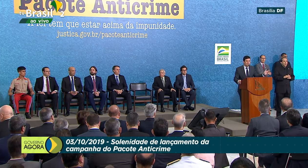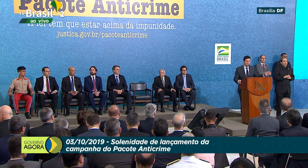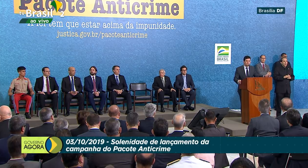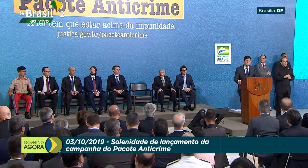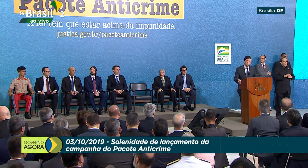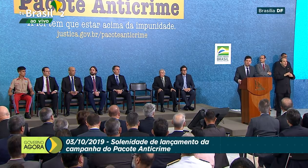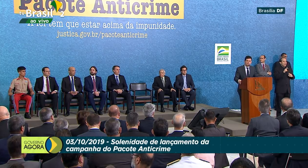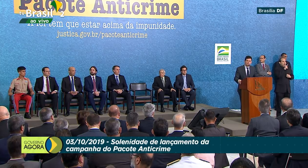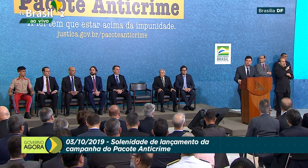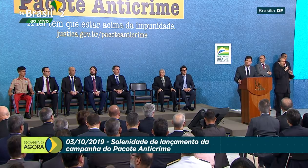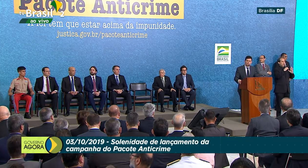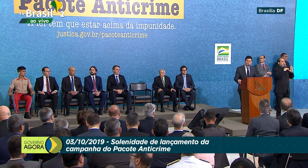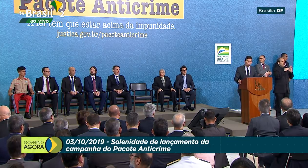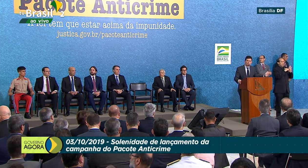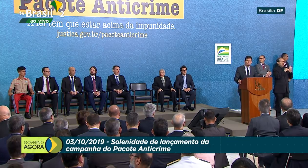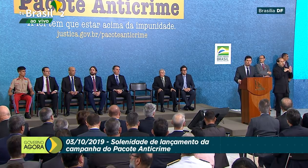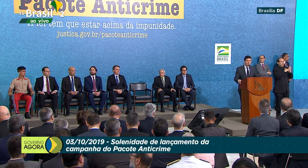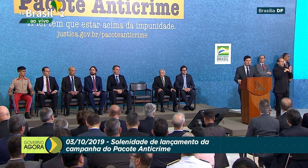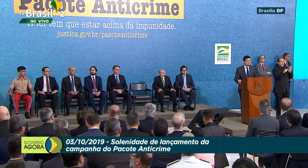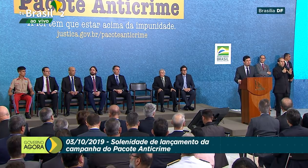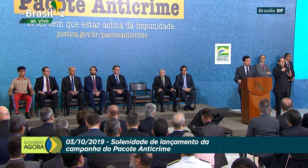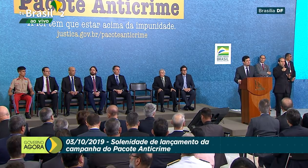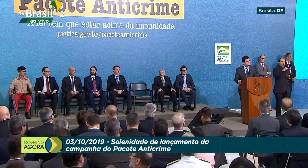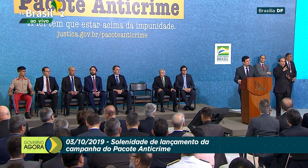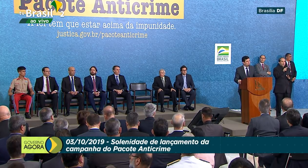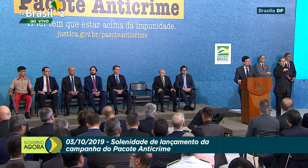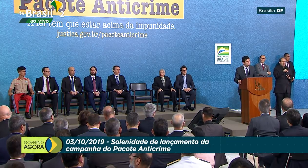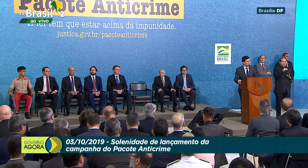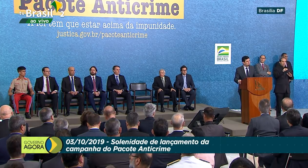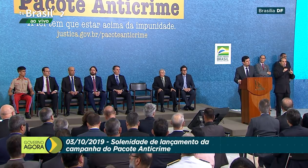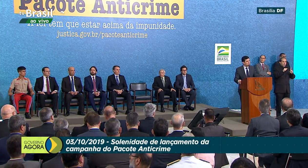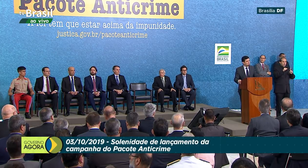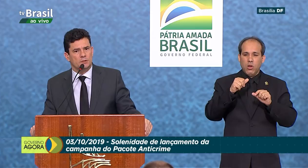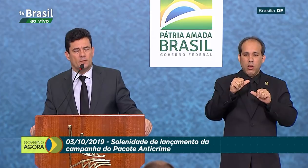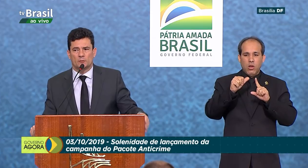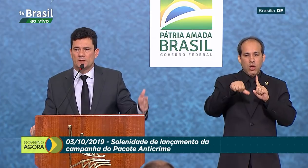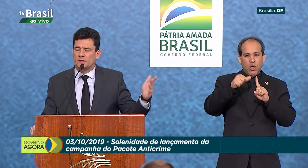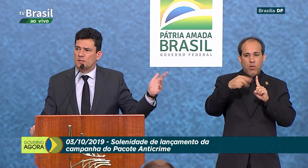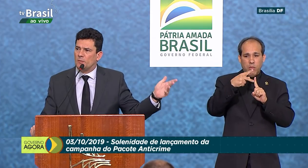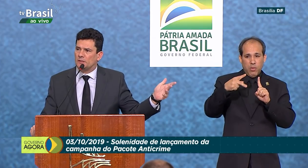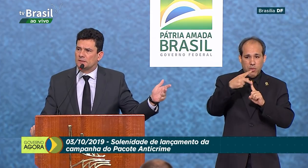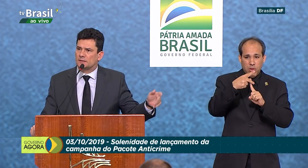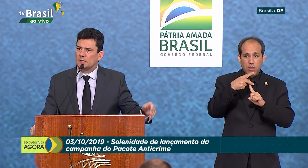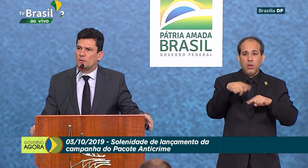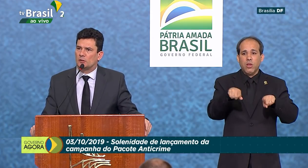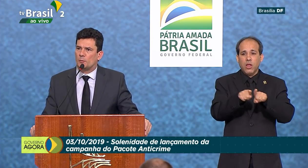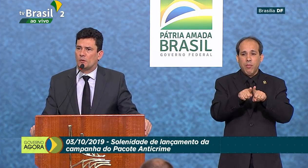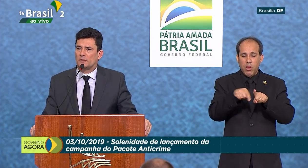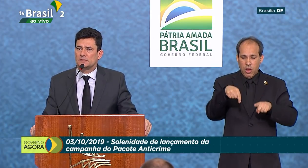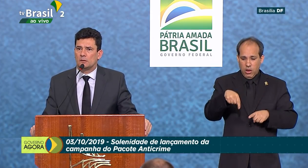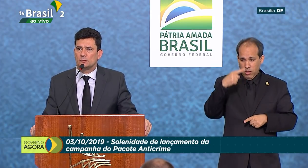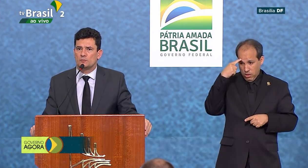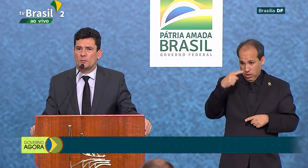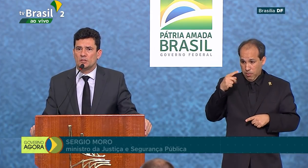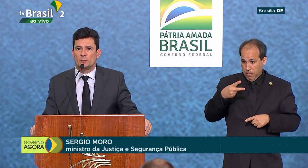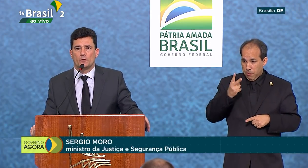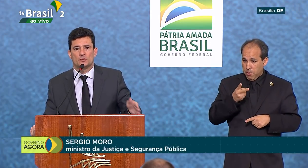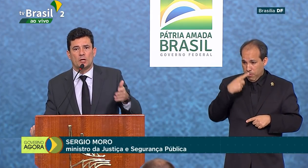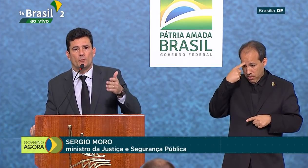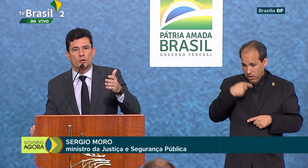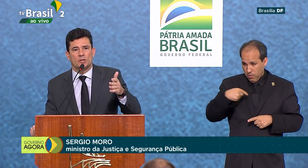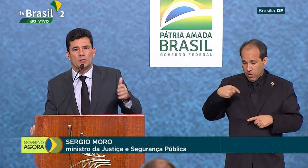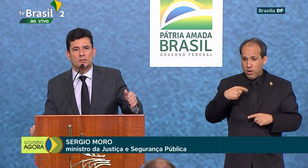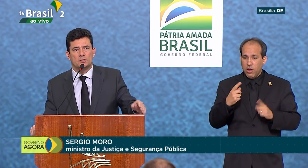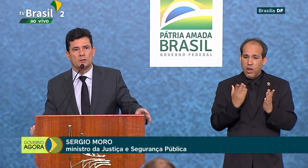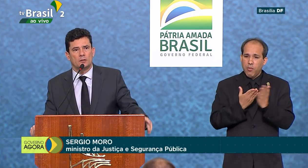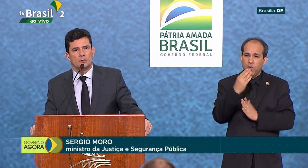no Senado, em primeiro turno, da reforma da Previdência. Tivemos recentemente, essa semana, a aprovação de uma medida